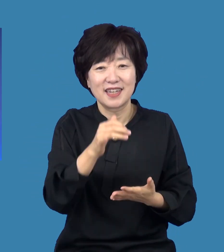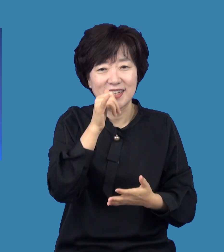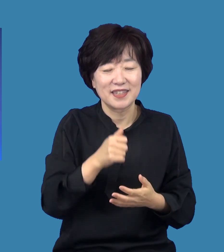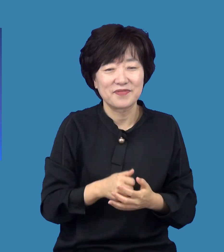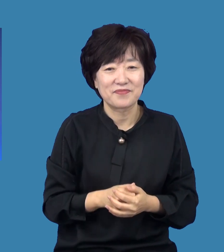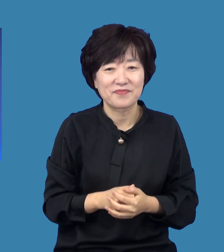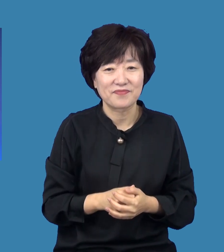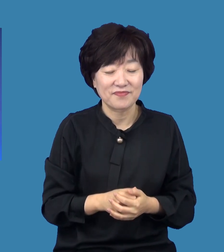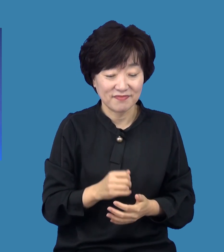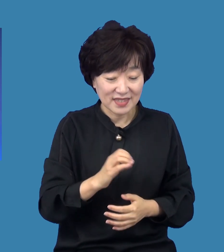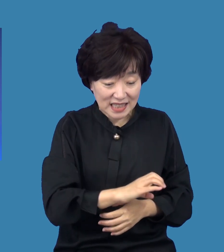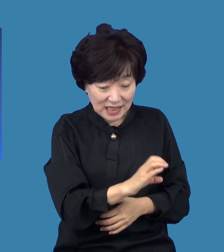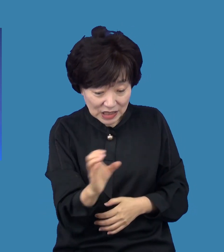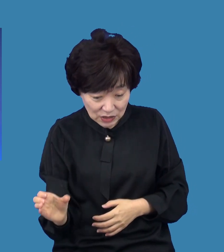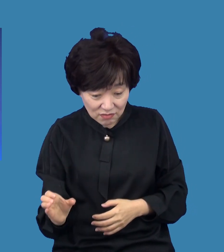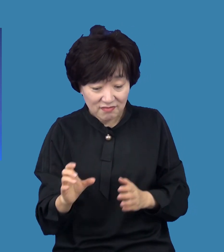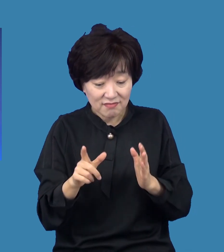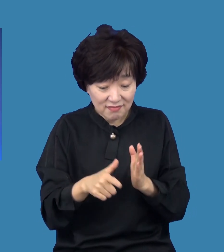크로노스 시공간 안에 살지요.